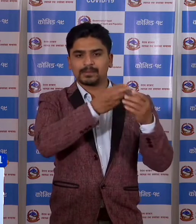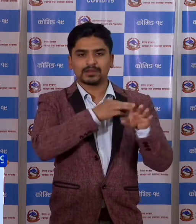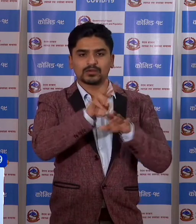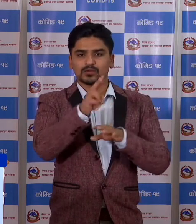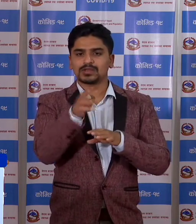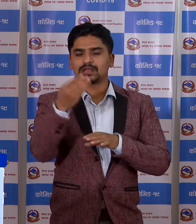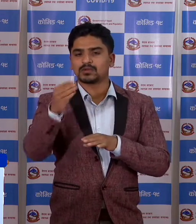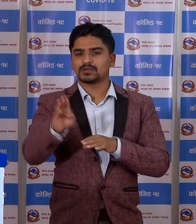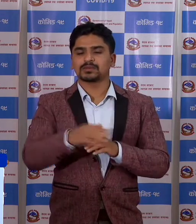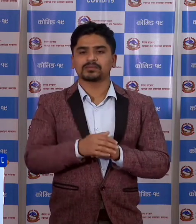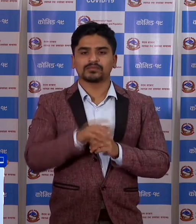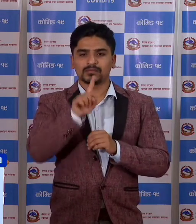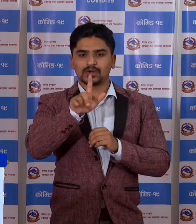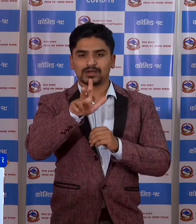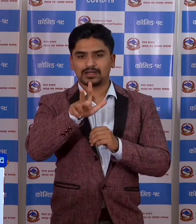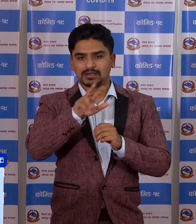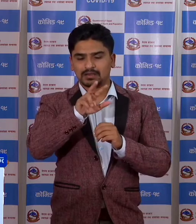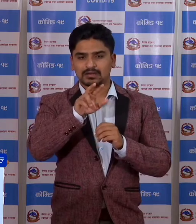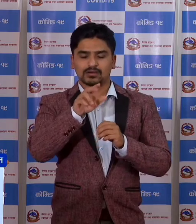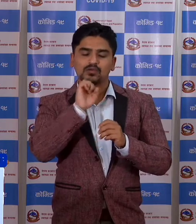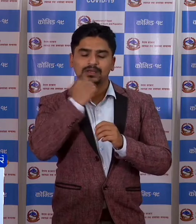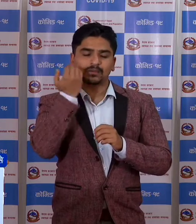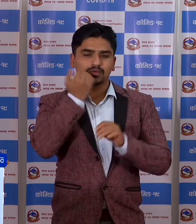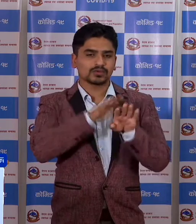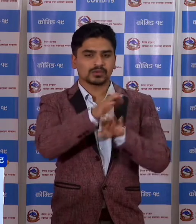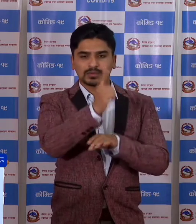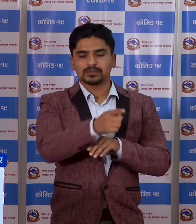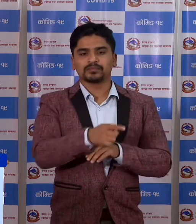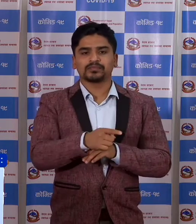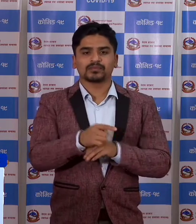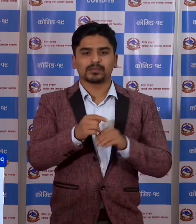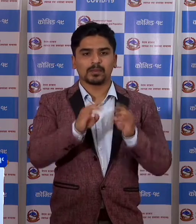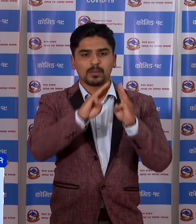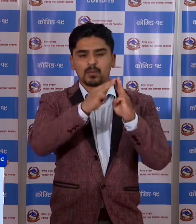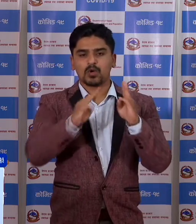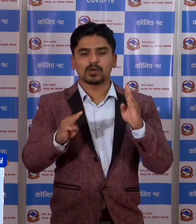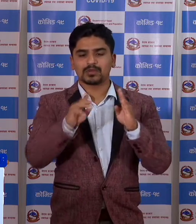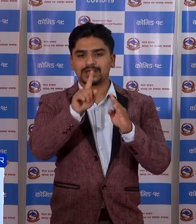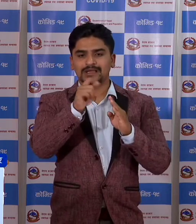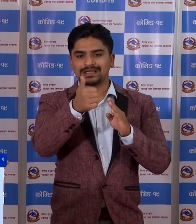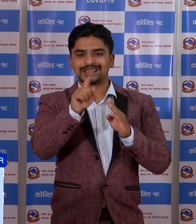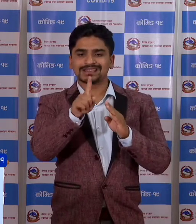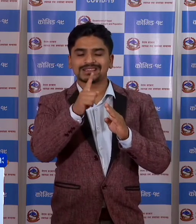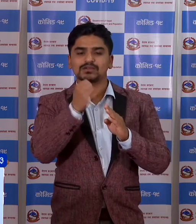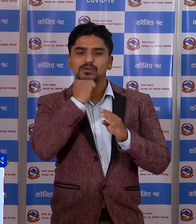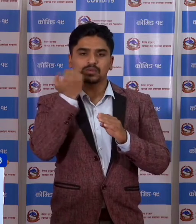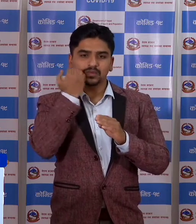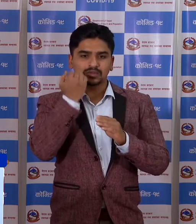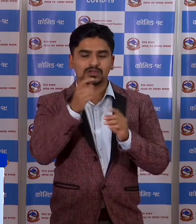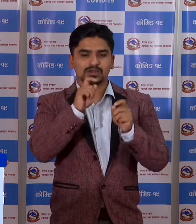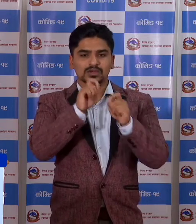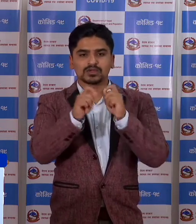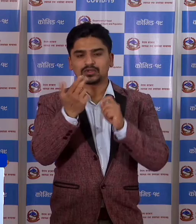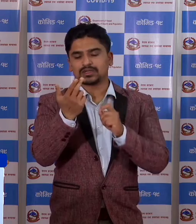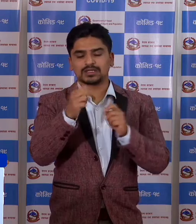दुईजना हुनुहुन्छ जो 18 वर्ष का पुरुष हुनुहुन्छ। त्यसैगरी मकवानपुर का एकजना 61 वर्षीय पुरुष, सर्लाही